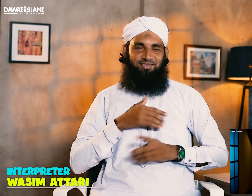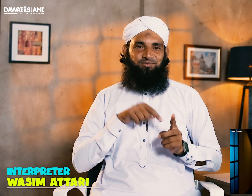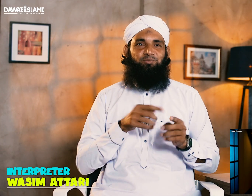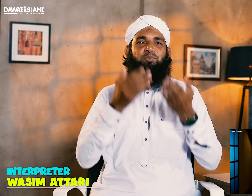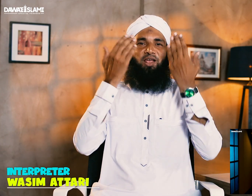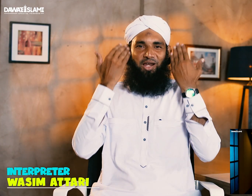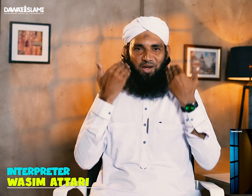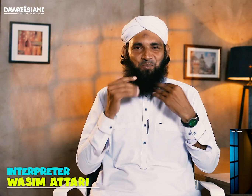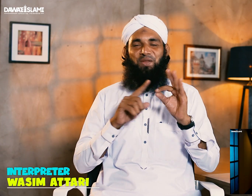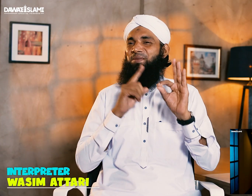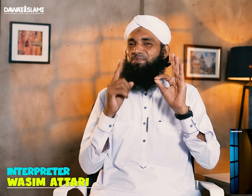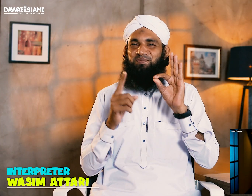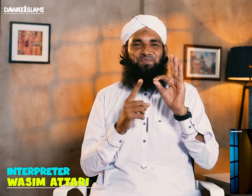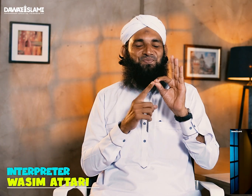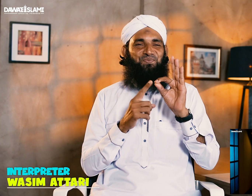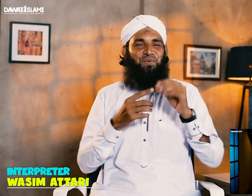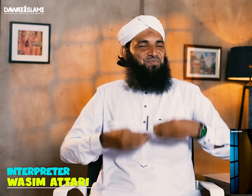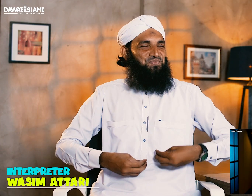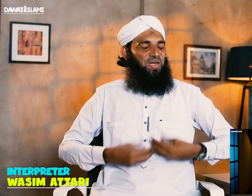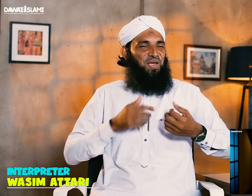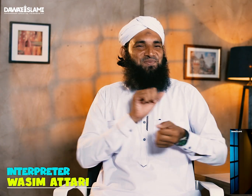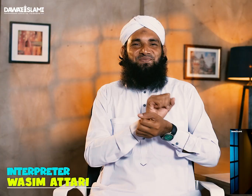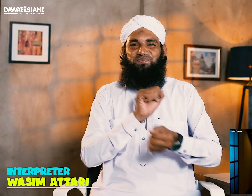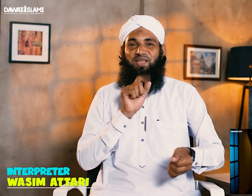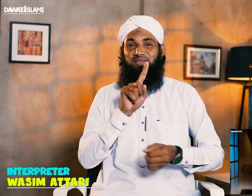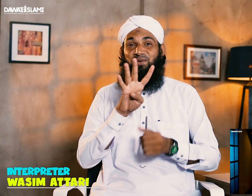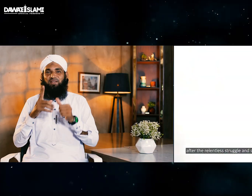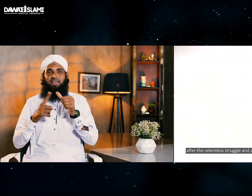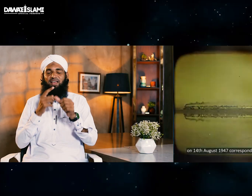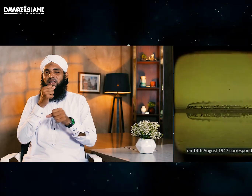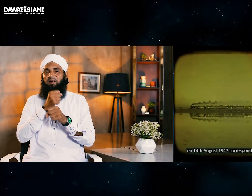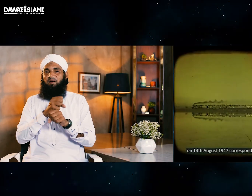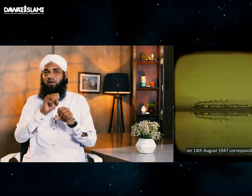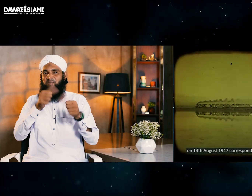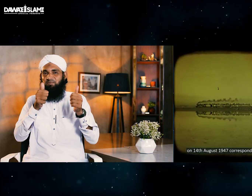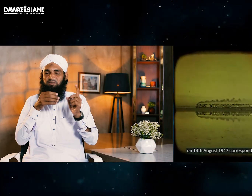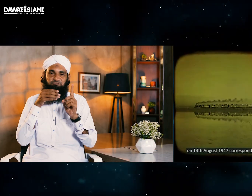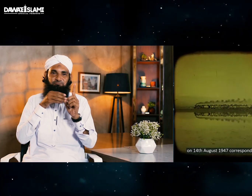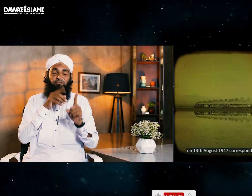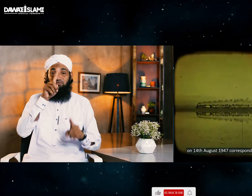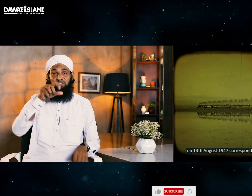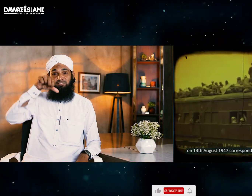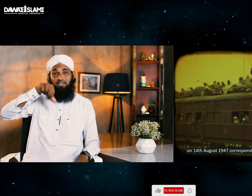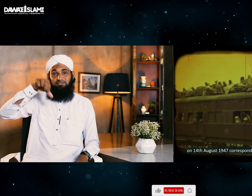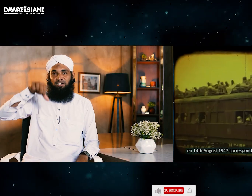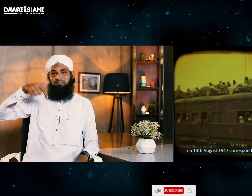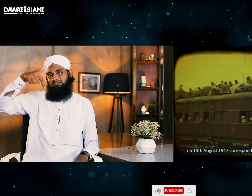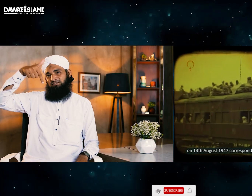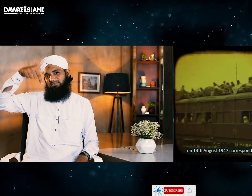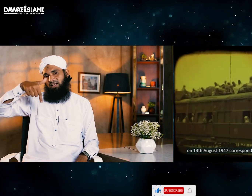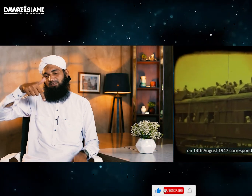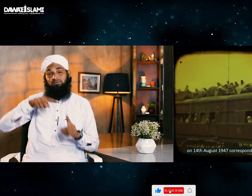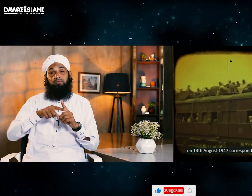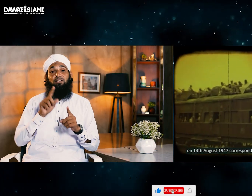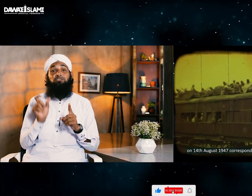الحمدللہ مسلمانوں کی ریلنٹلیس سٹرگل اور سیلف لیس سیکریفائسز کے بعد اللہ پاک نے 14 اگست 1947